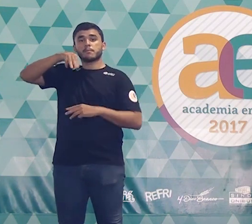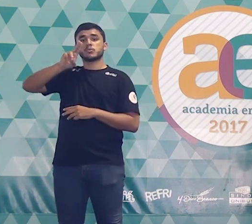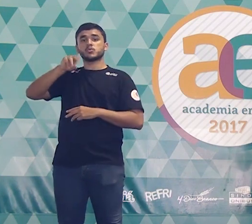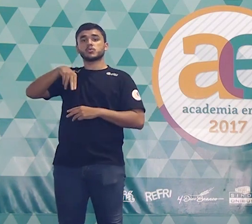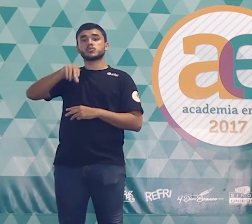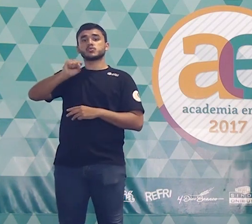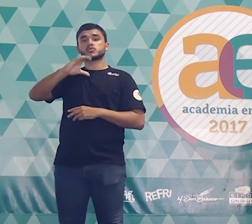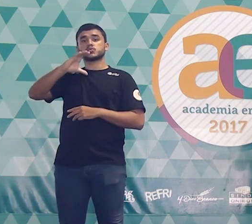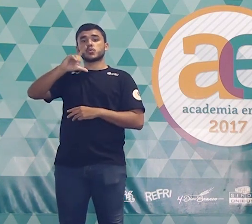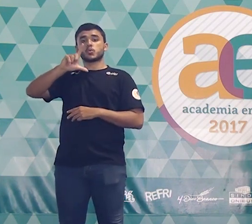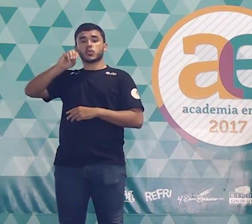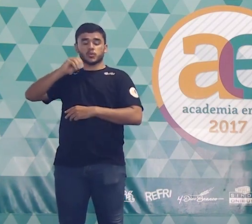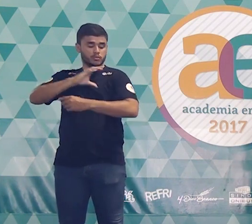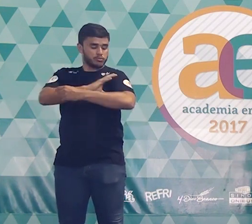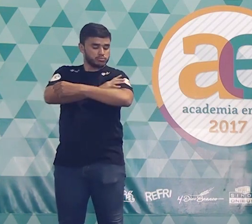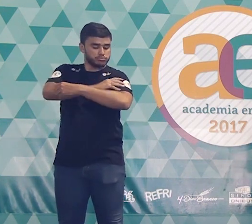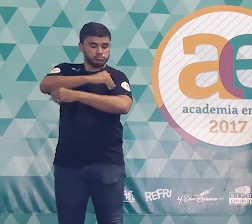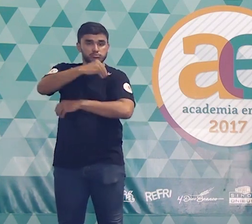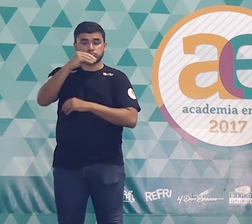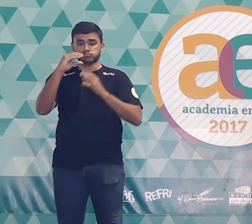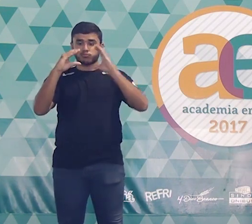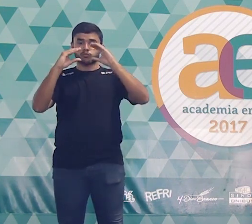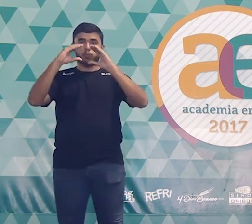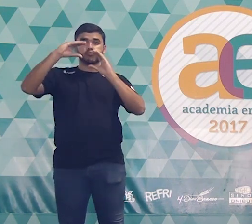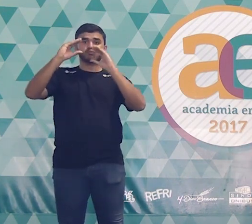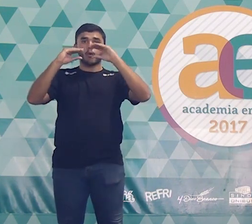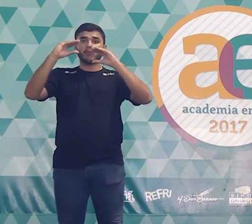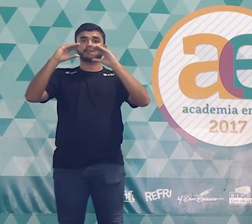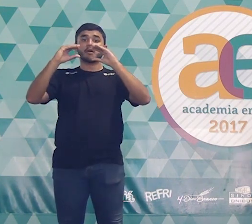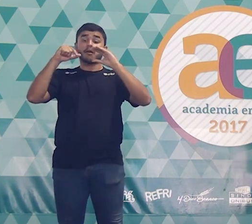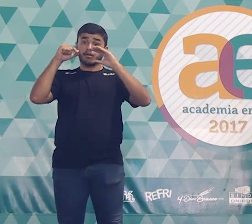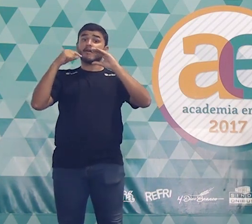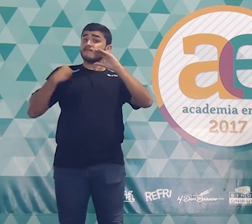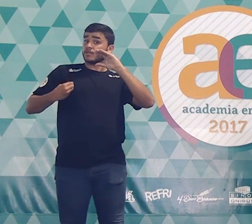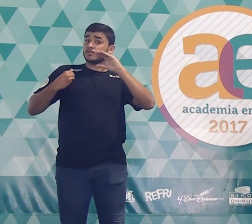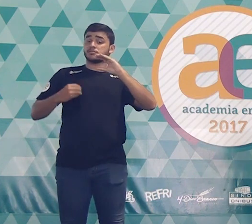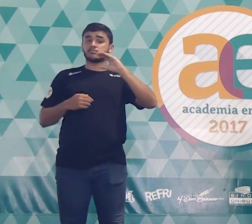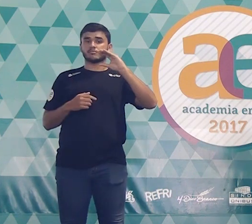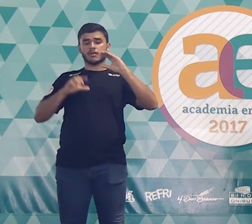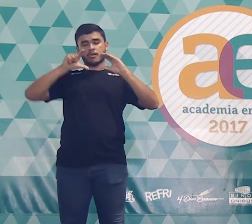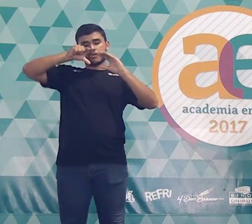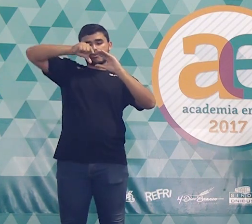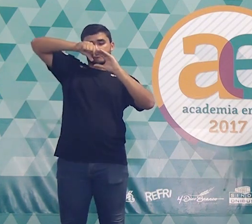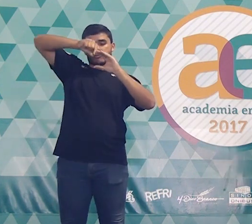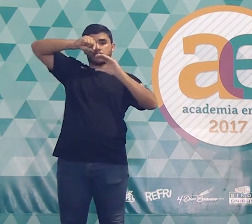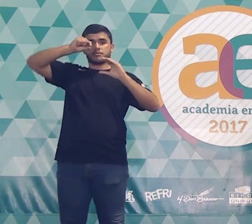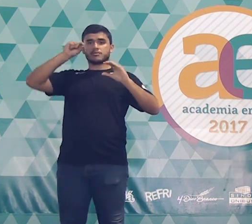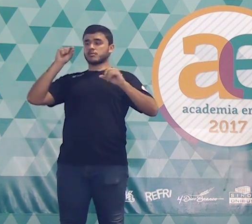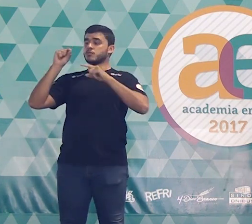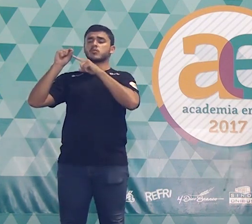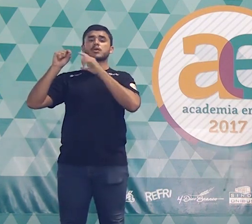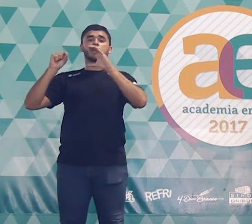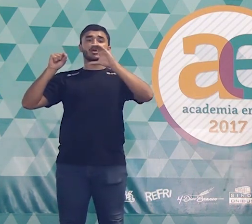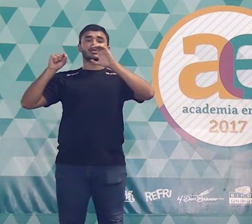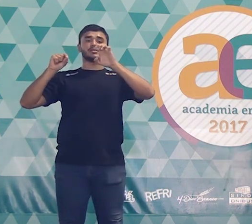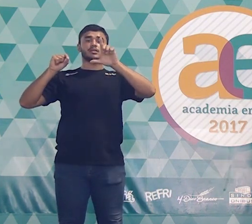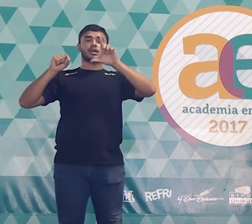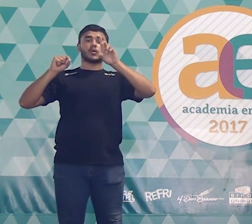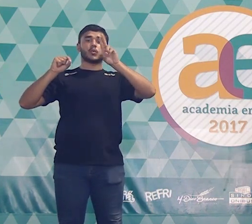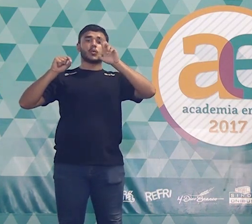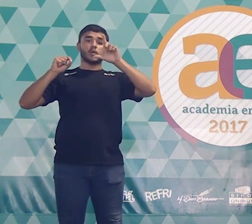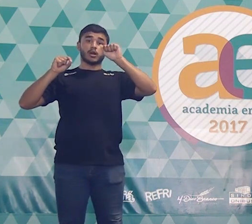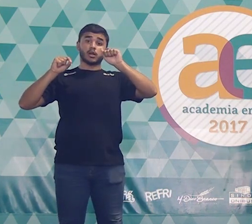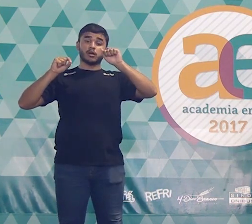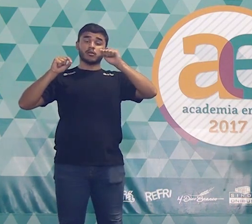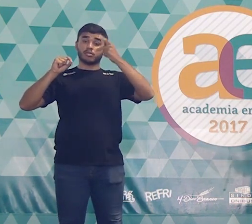tem vida, ainda é uma unidade vital. Se eu pegar desse músculo e retirar uma célula muscular, essa célula